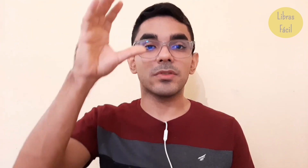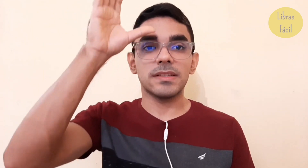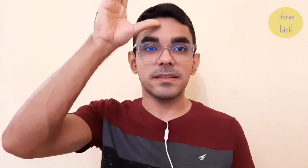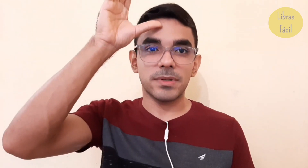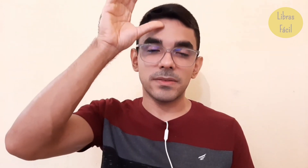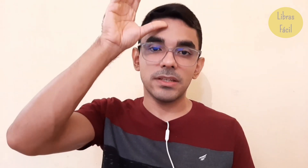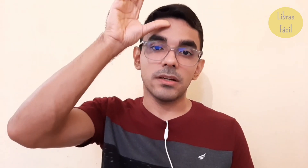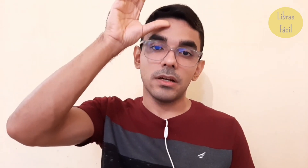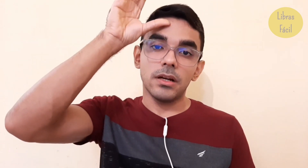essa expressão aqui, ó.